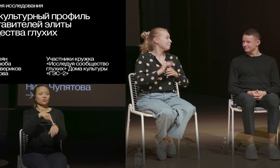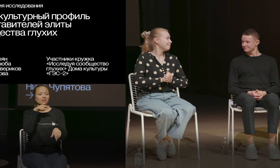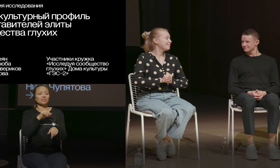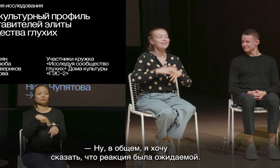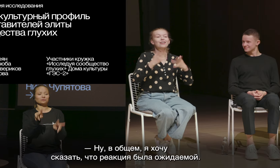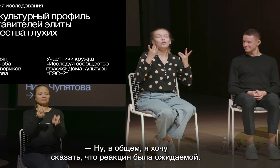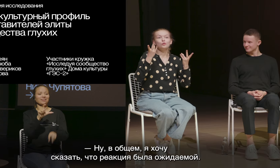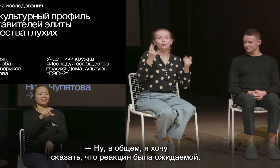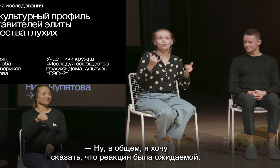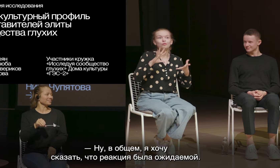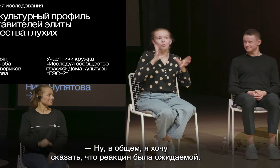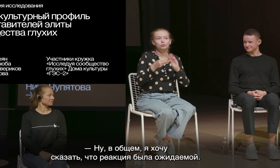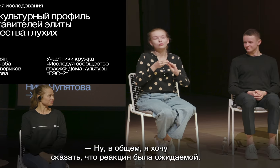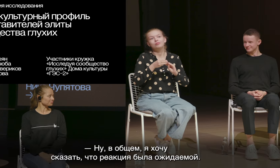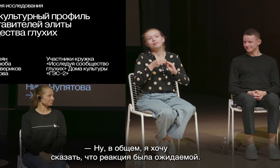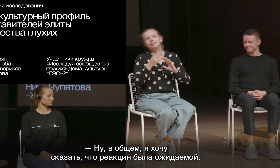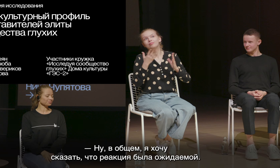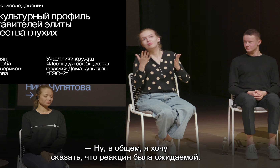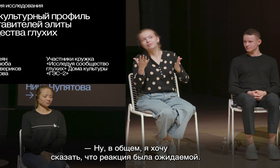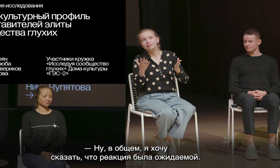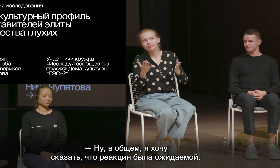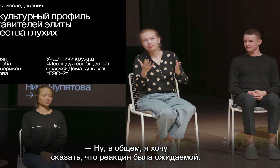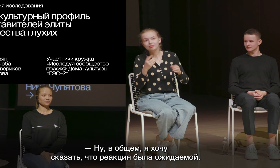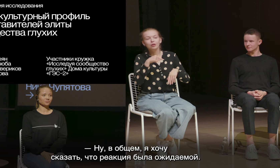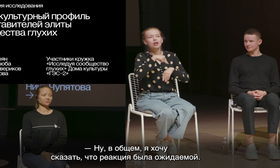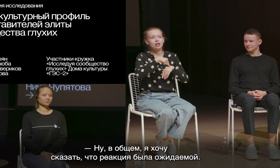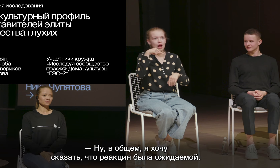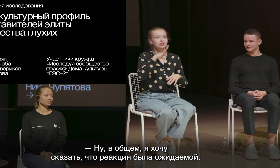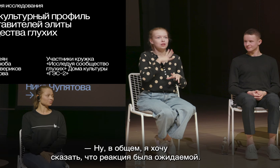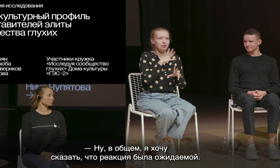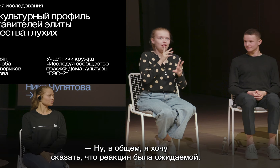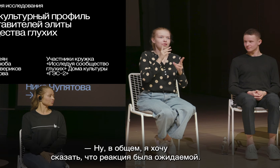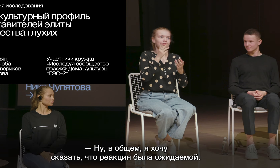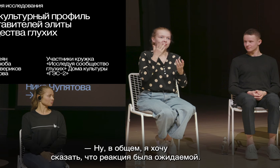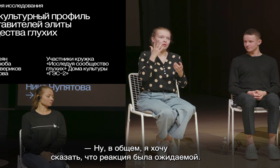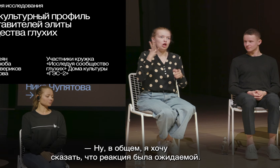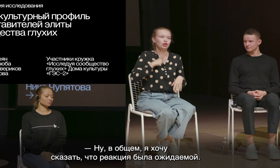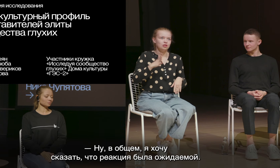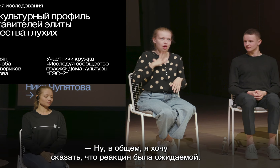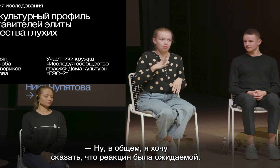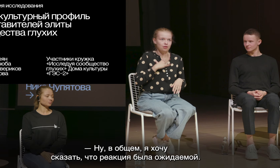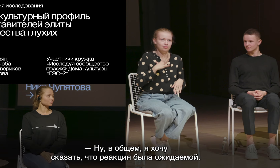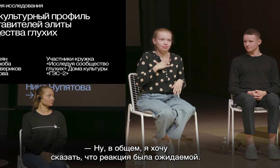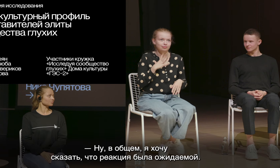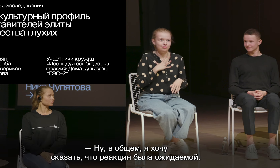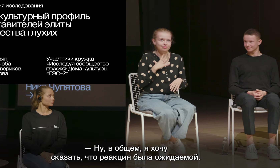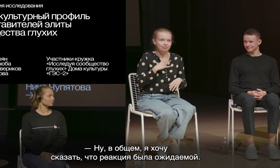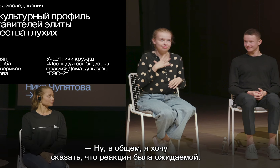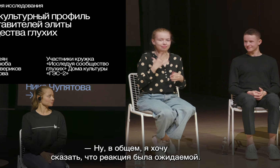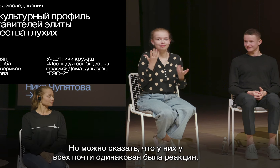ваше обращение к ним? Ну, в общем, я хочу сказать, что реакция была ожидаемой.